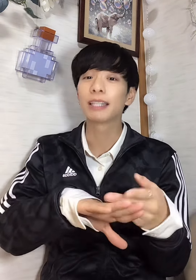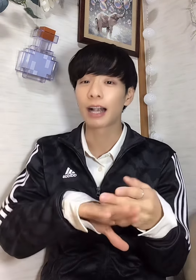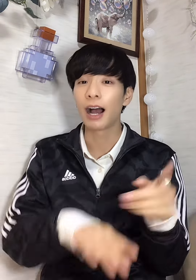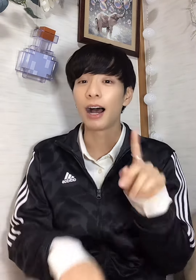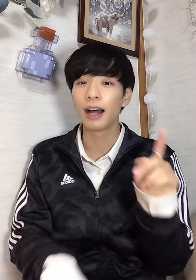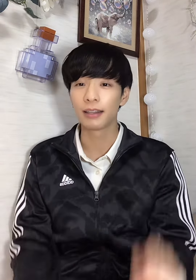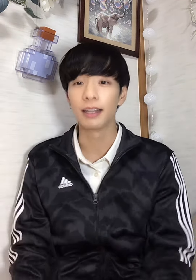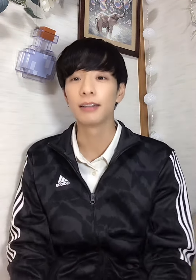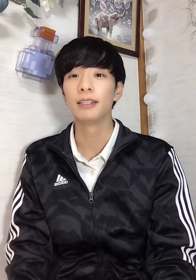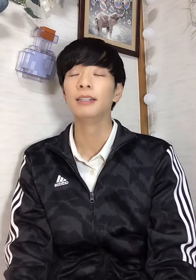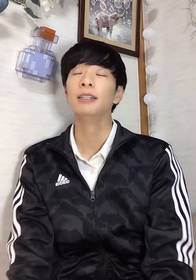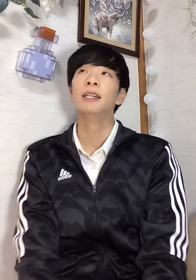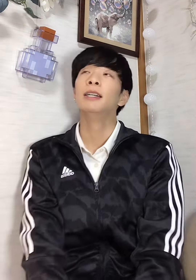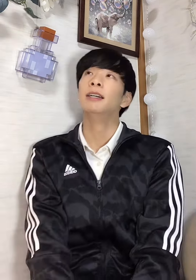ましたかって。